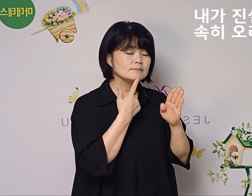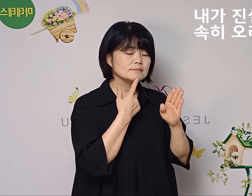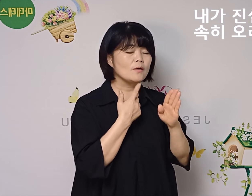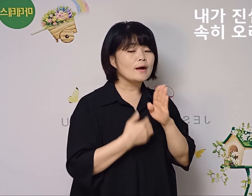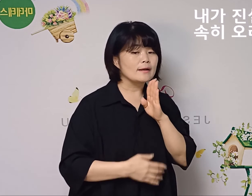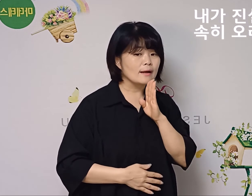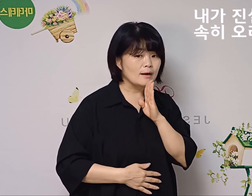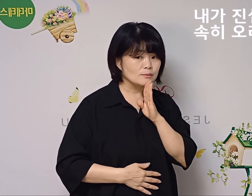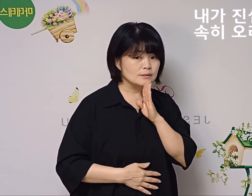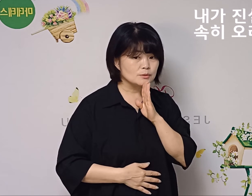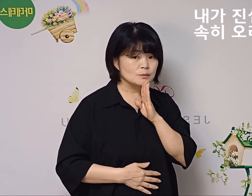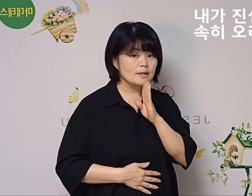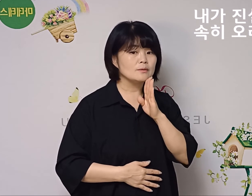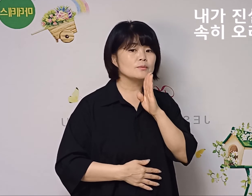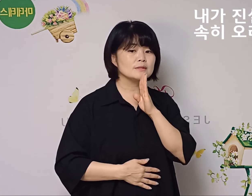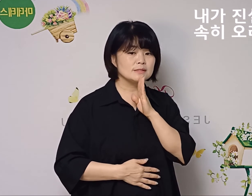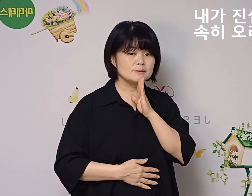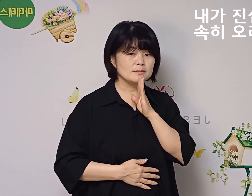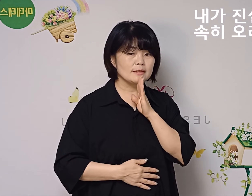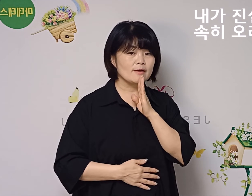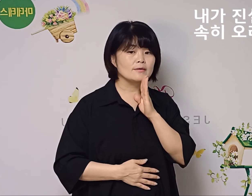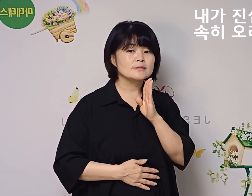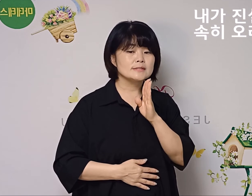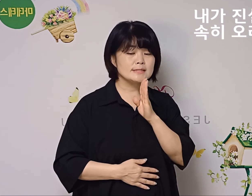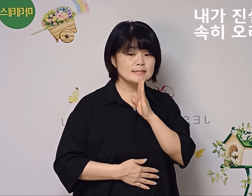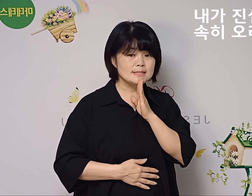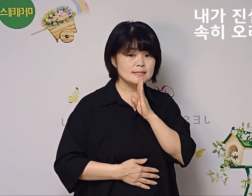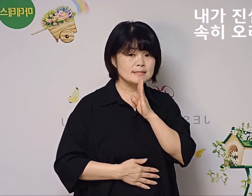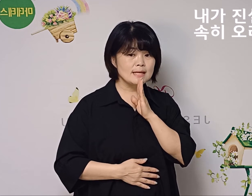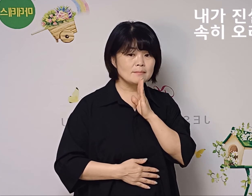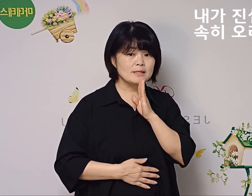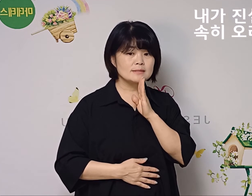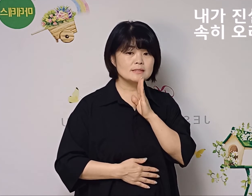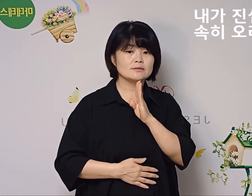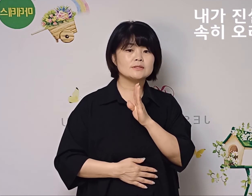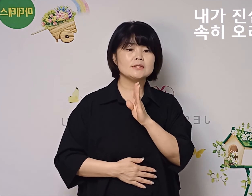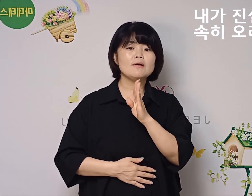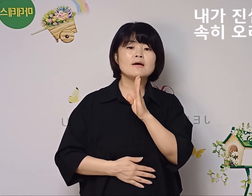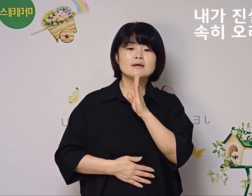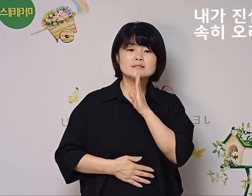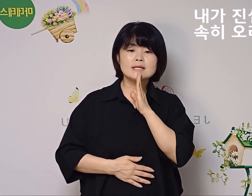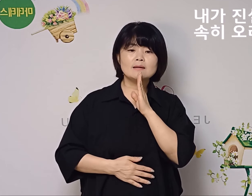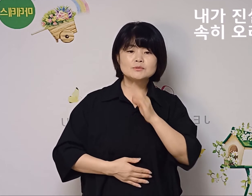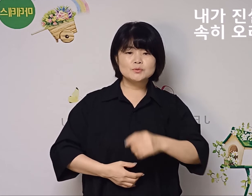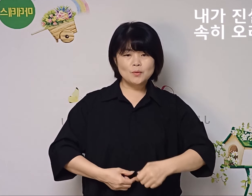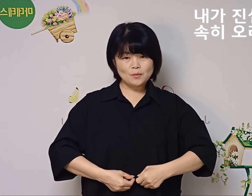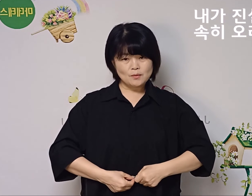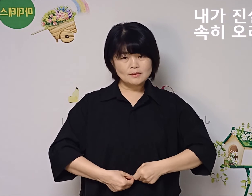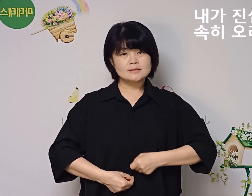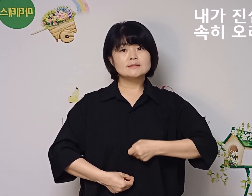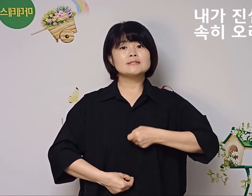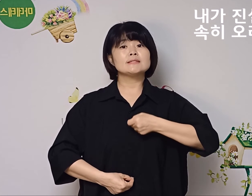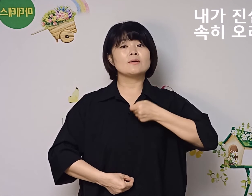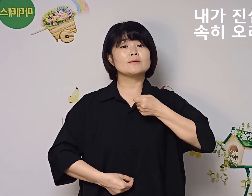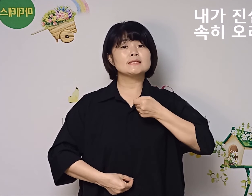턱 아래 가운데 쪽에 이렇게 넣으시면 돼요. 진실 참이란 뜻이거든요. 참으로 정직한